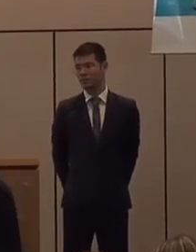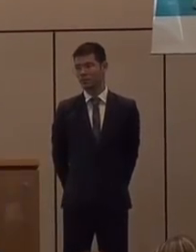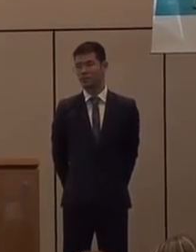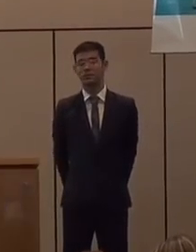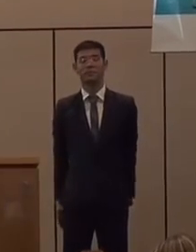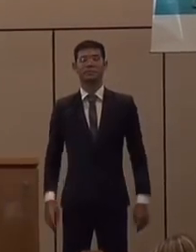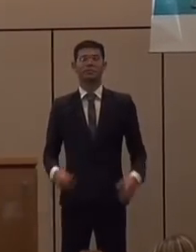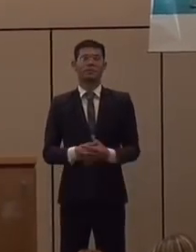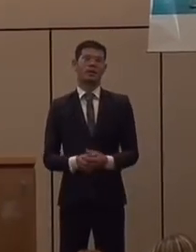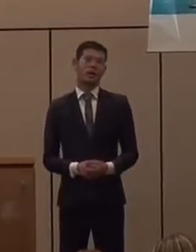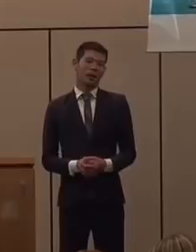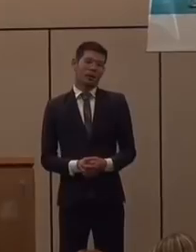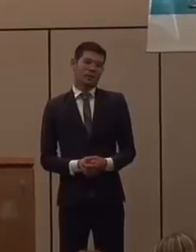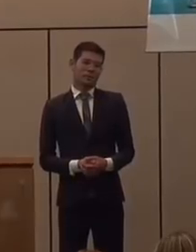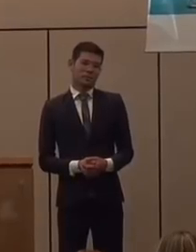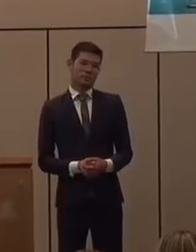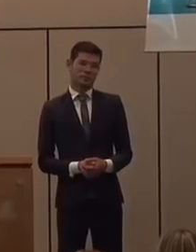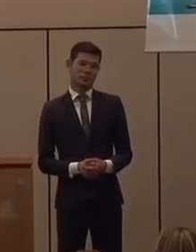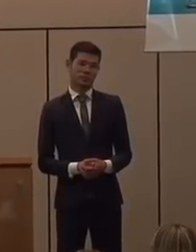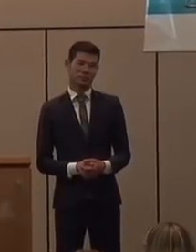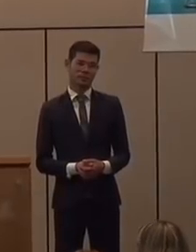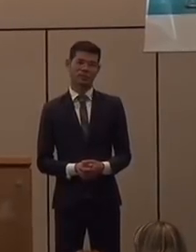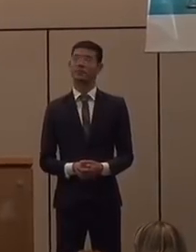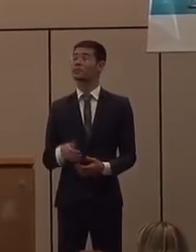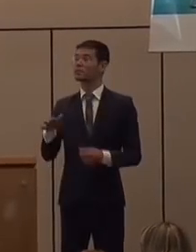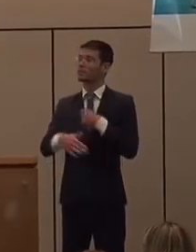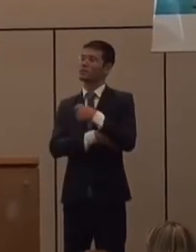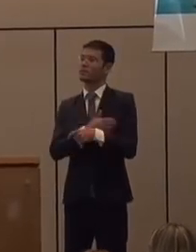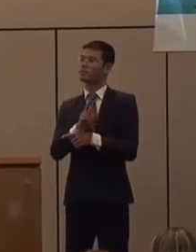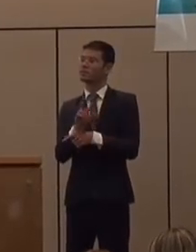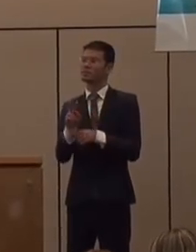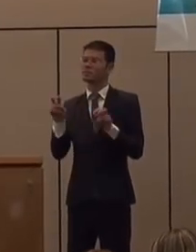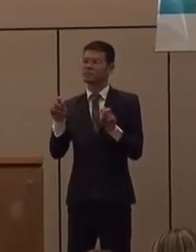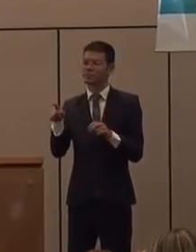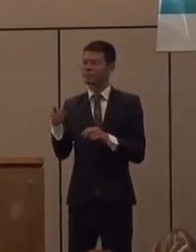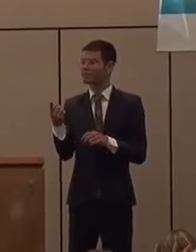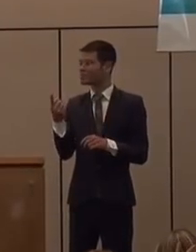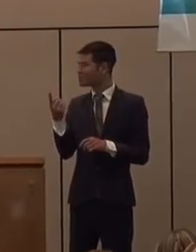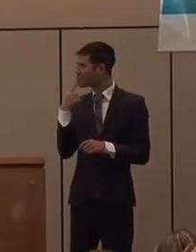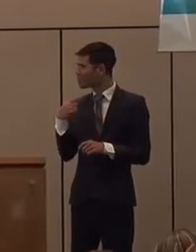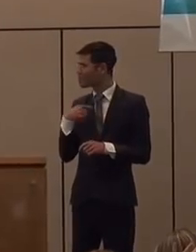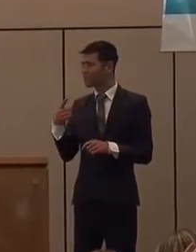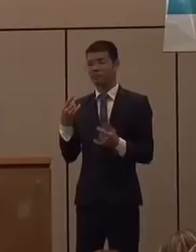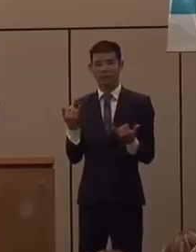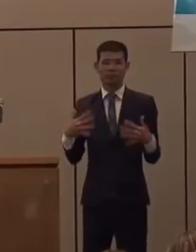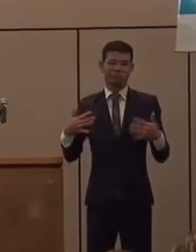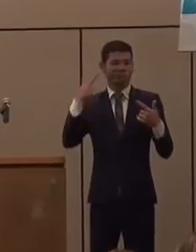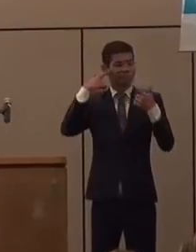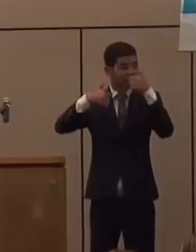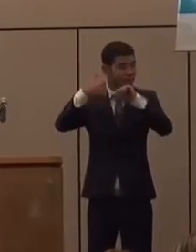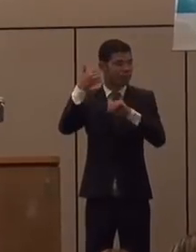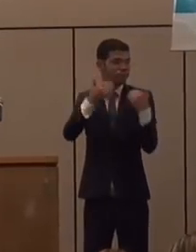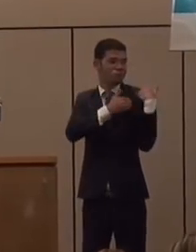gracias en viceministra en ese tema de formalización porque yo creo que aparte de los retos que tenemos